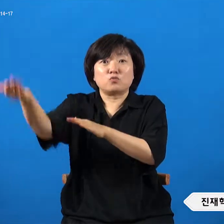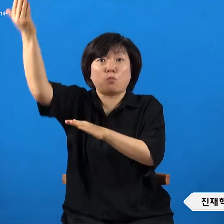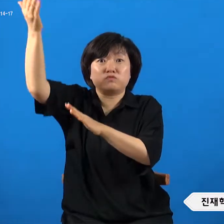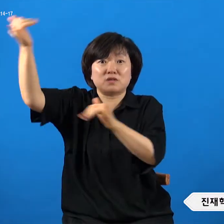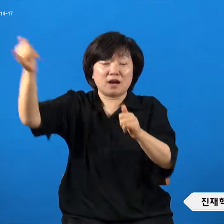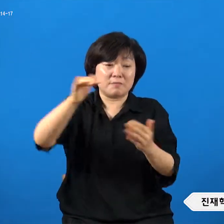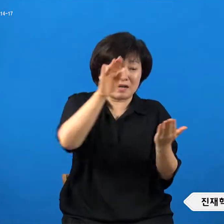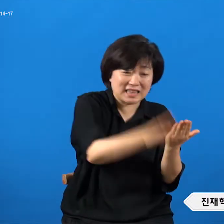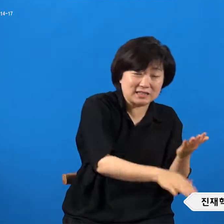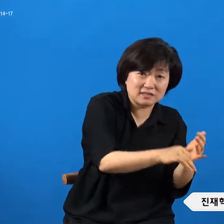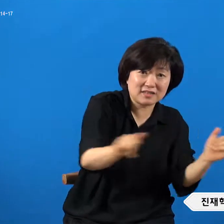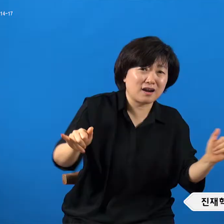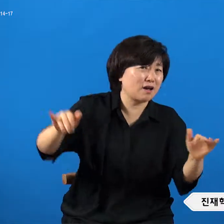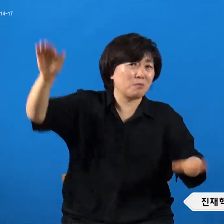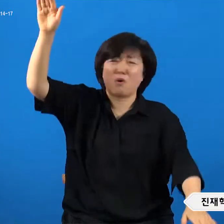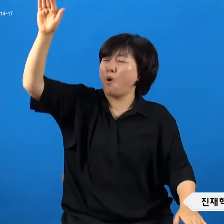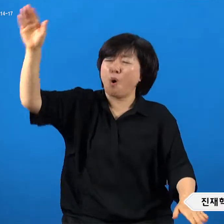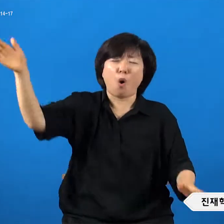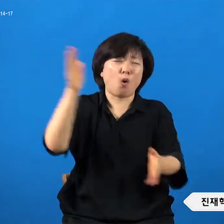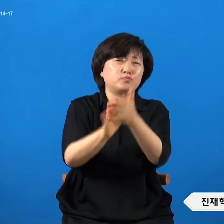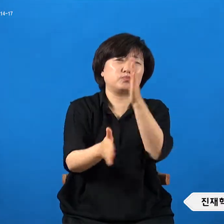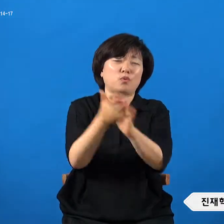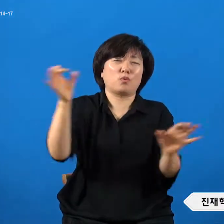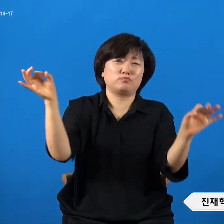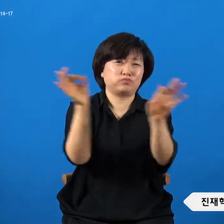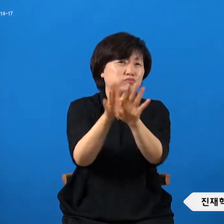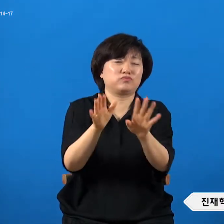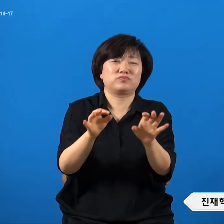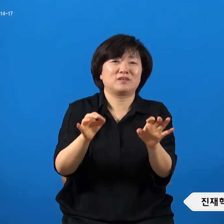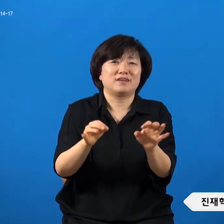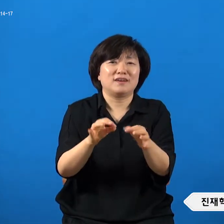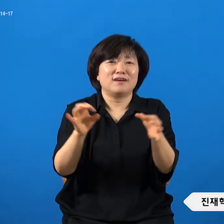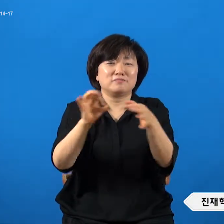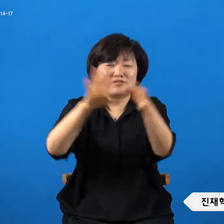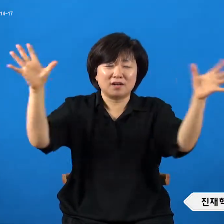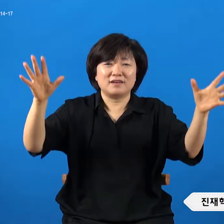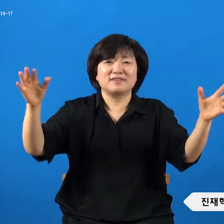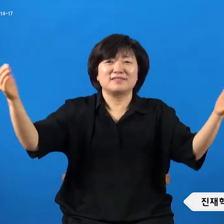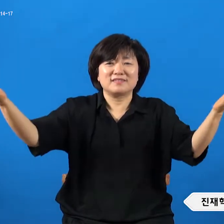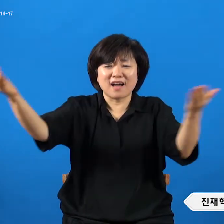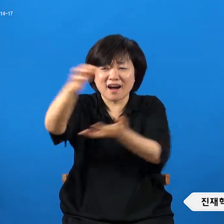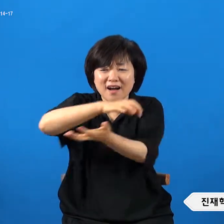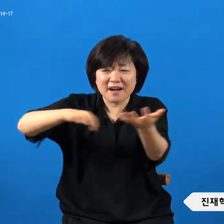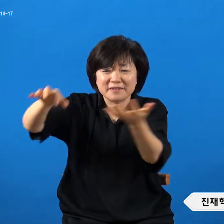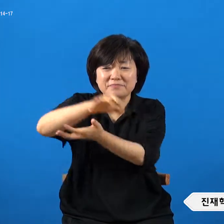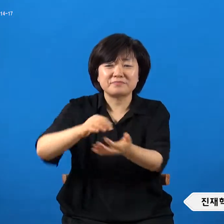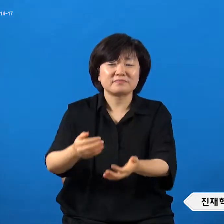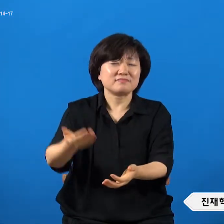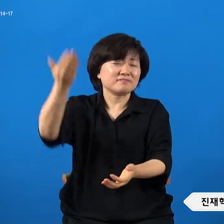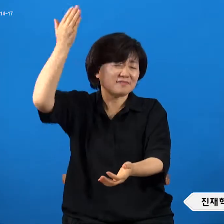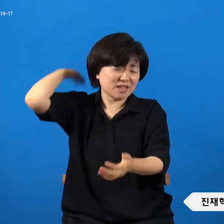어떤 것들도 변화되지 않습니다. 그리스도 안에서 이제는 새로운 피조물입니다. 이전 것은